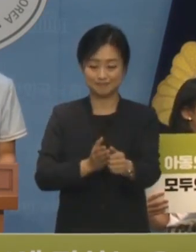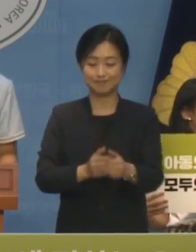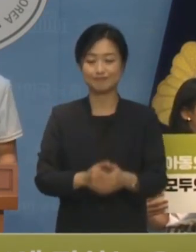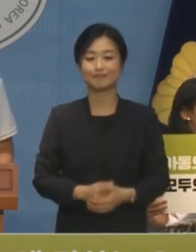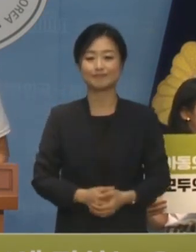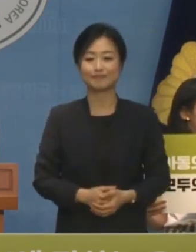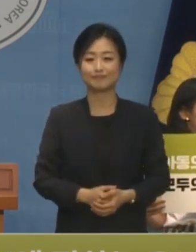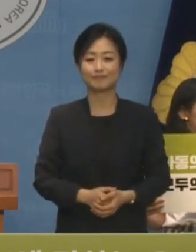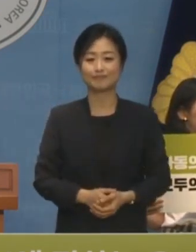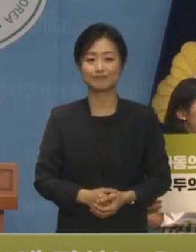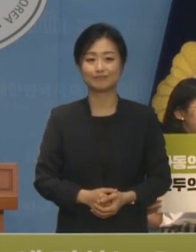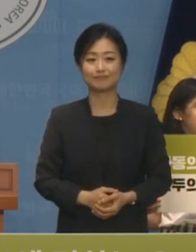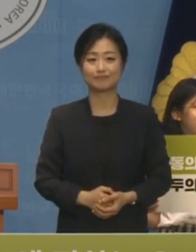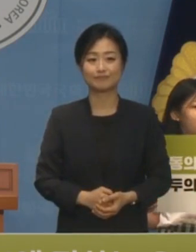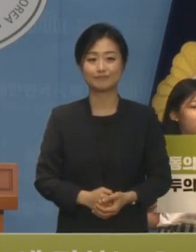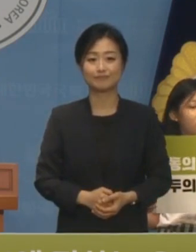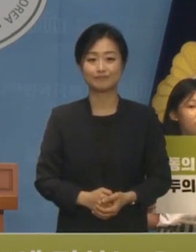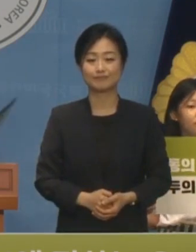부탁드립니다.